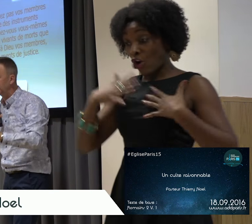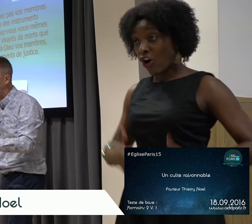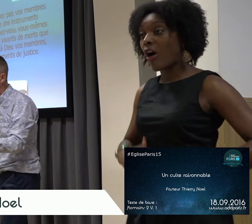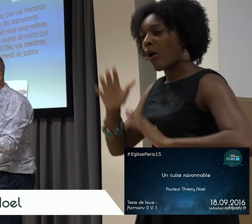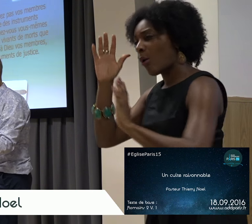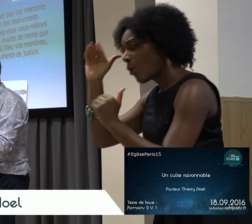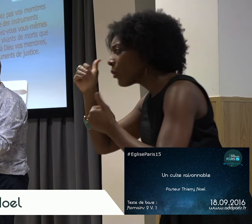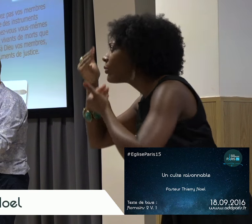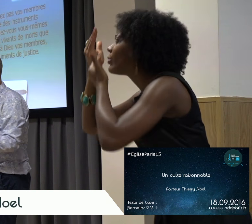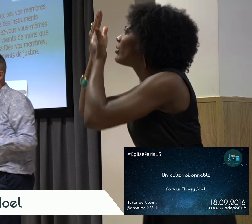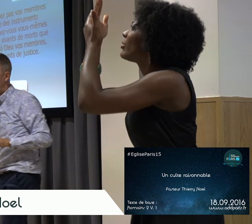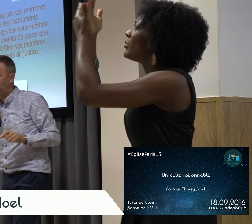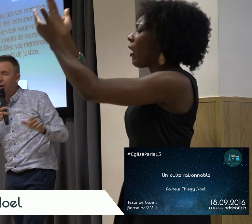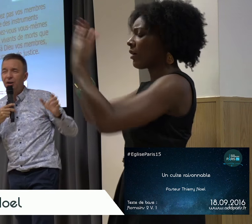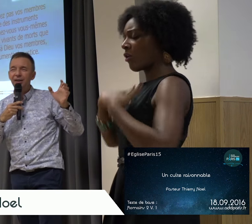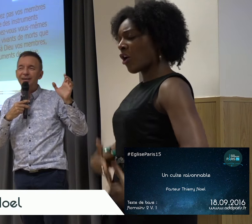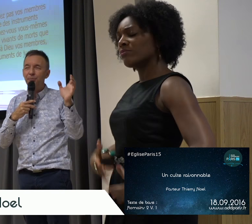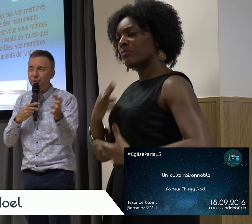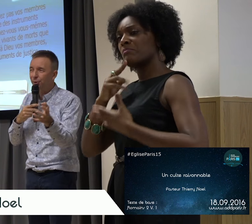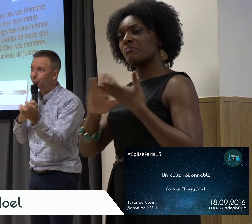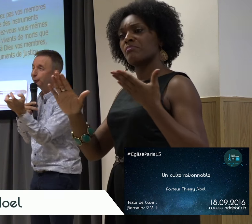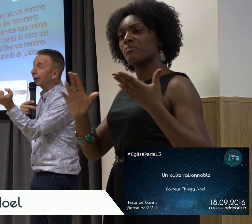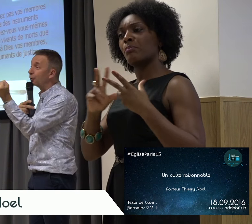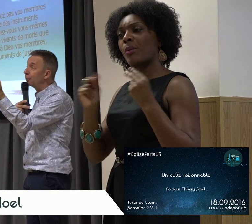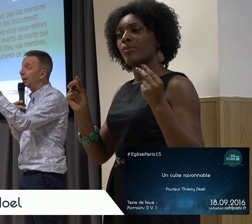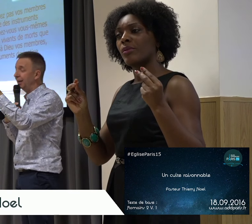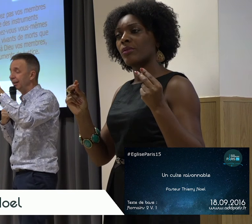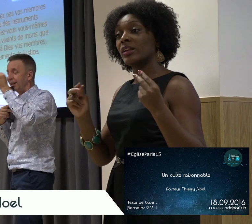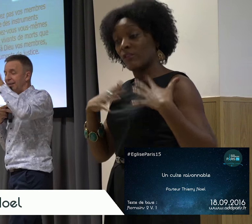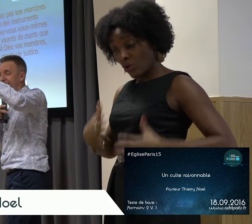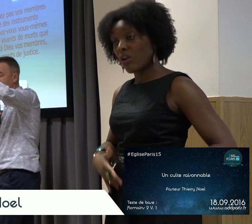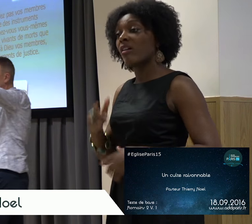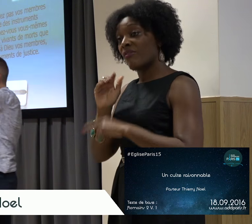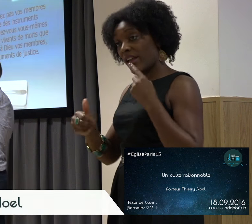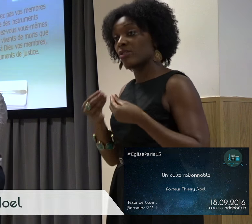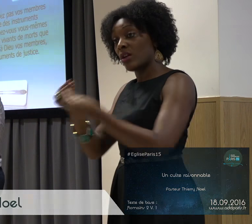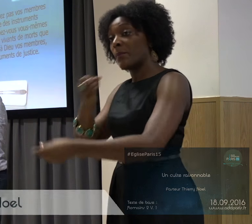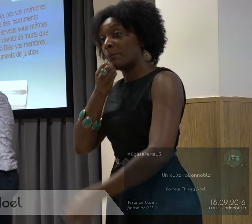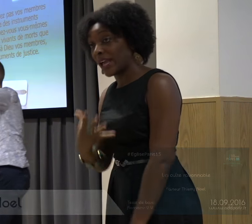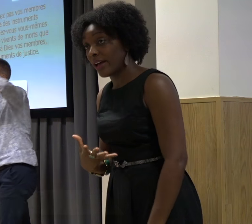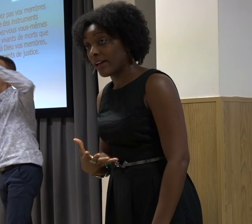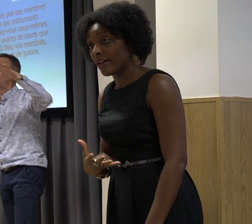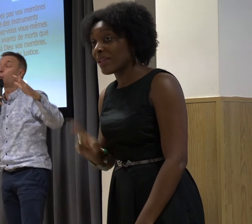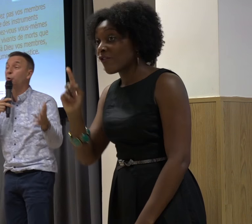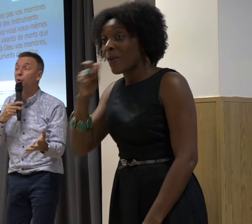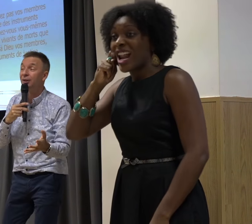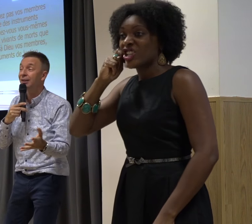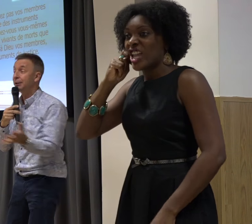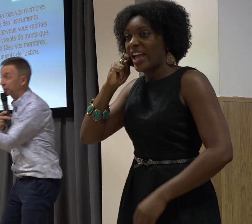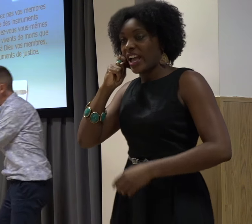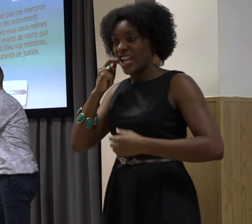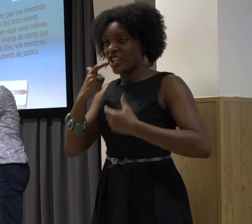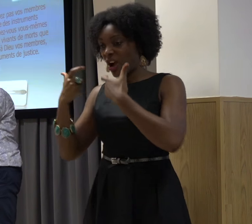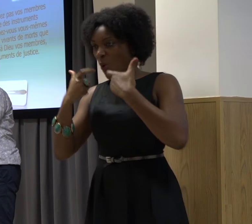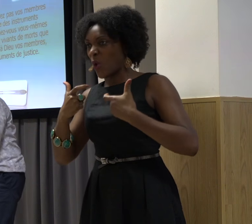à honorer Christ. Le corps est à mesure de faire le bien si toutefois la chair n'est pas au contrôle. C'est